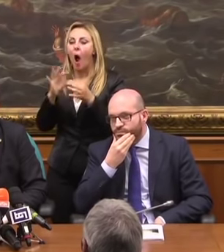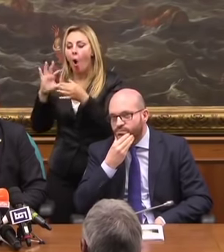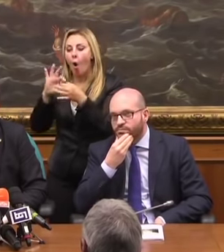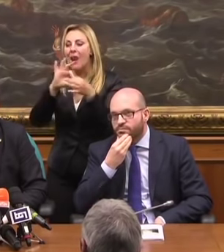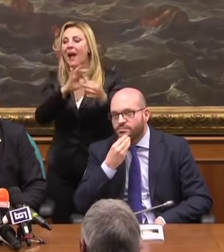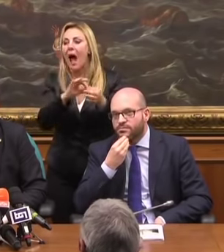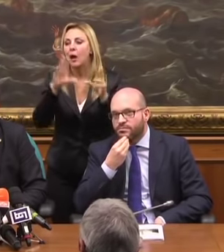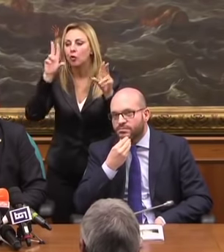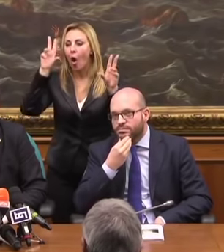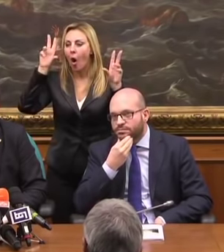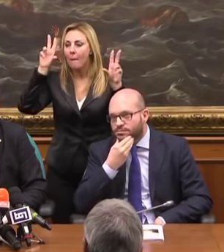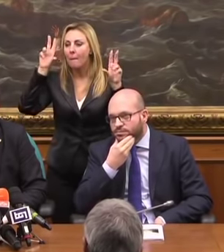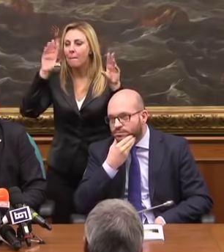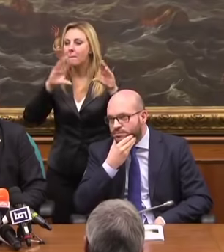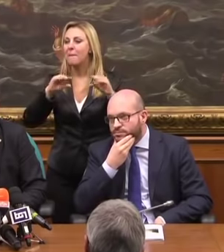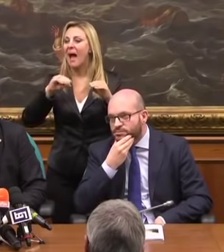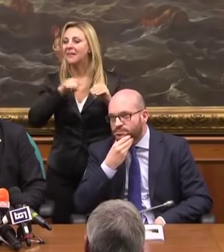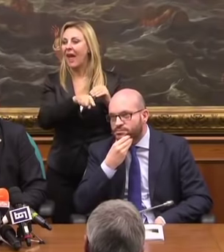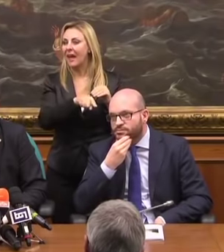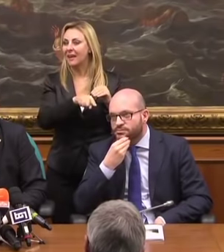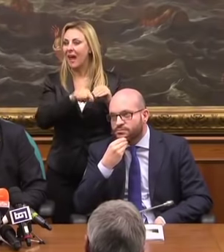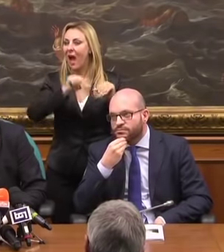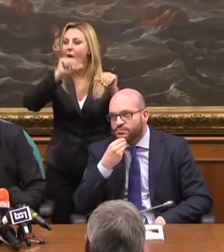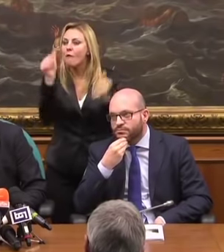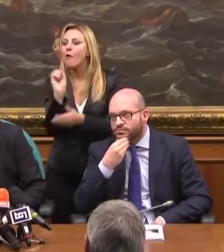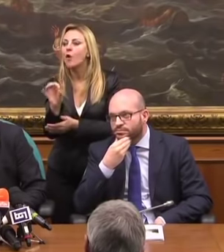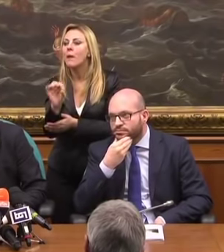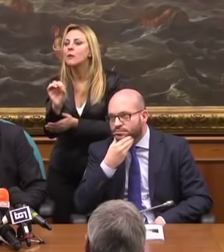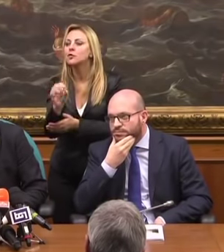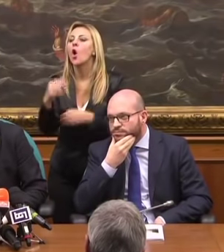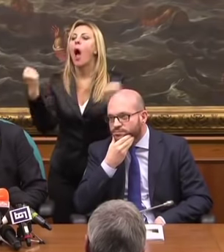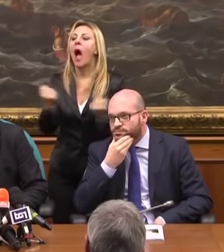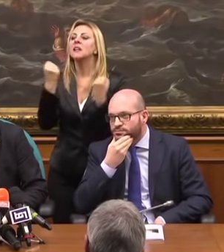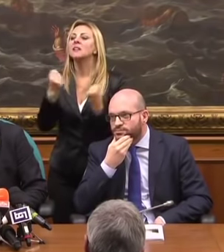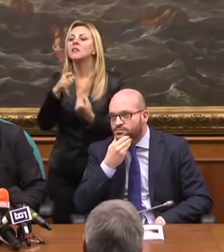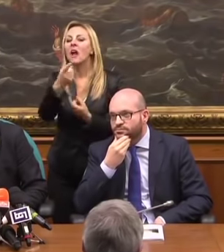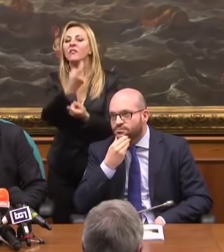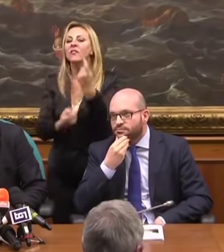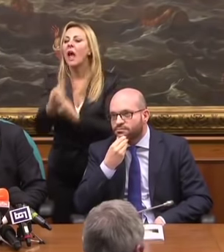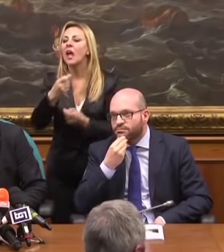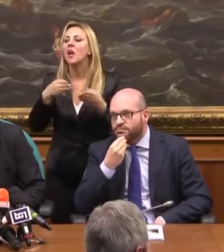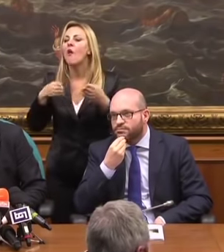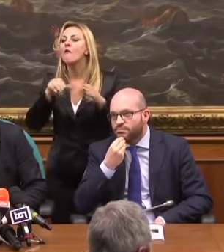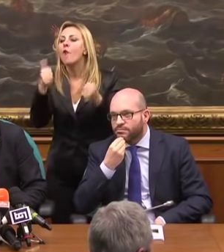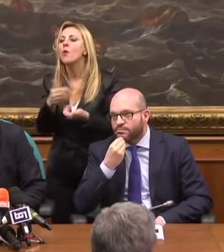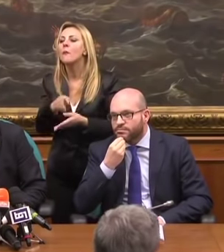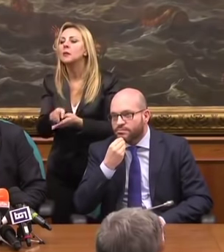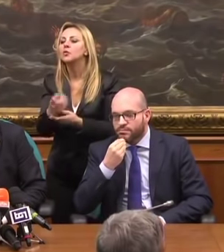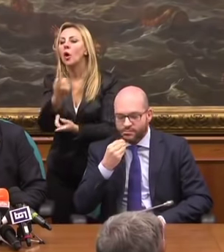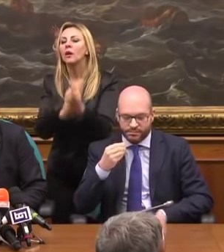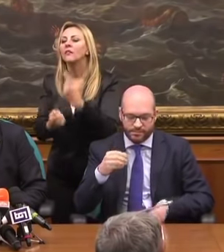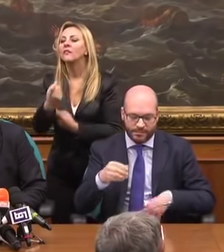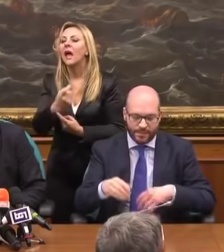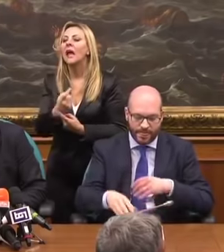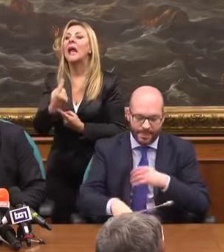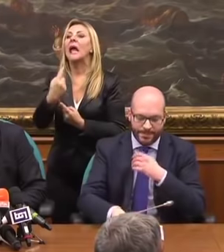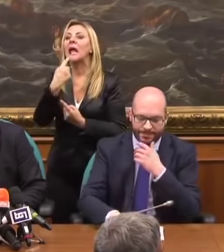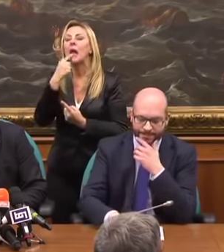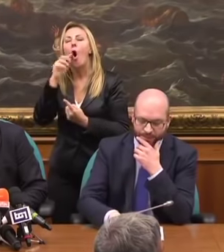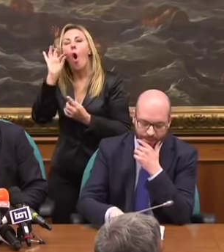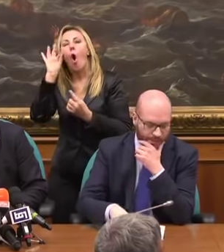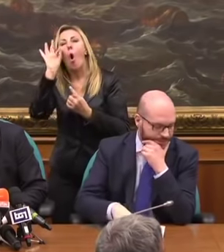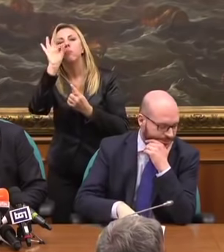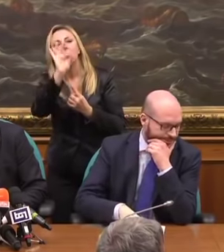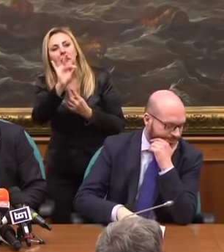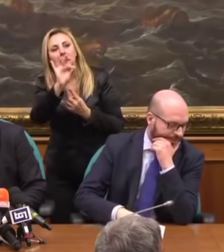alla materia, ma che comunque sarà formato a sua volta attraverso iniziative che cercheranno di diffondere capillarmente e più